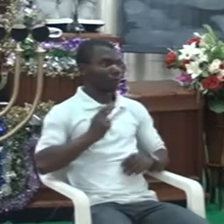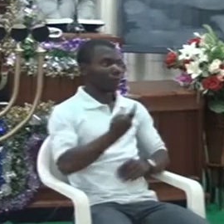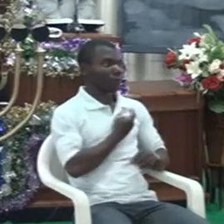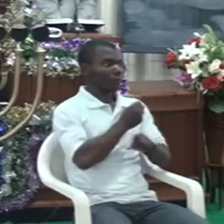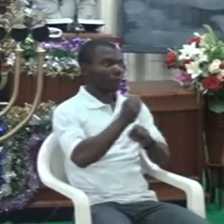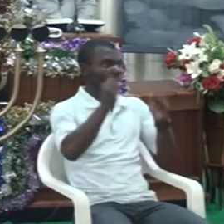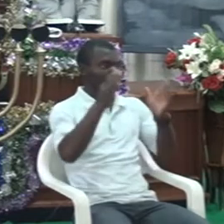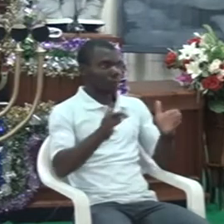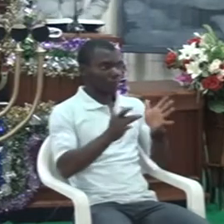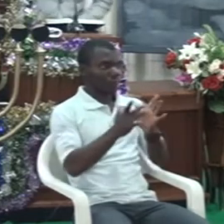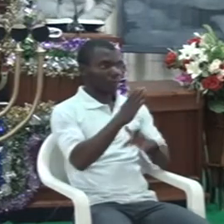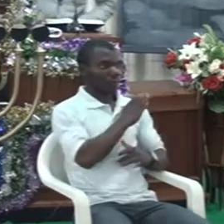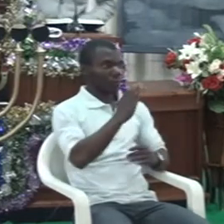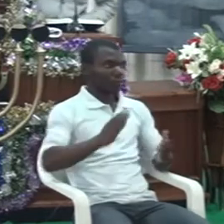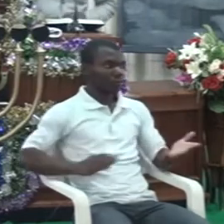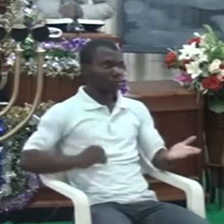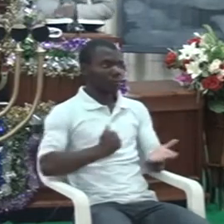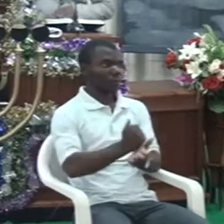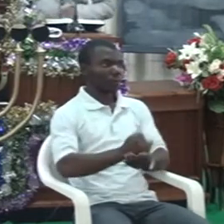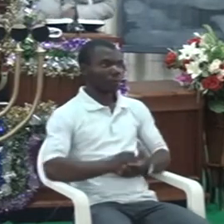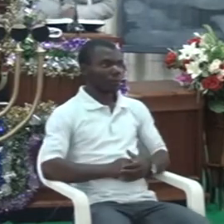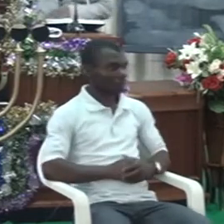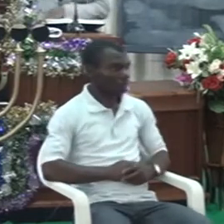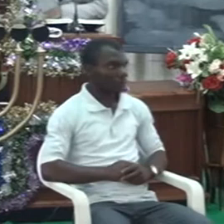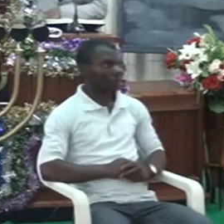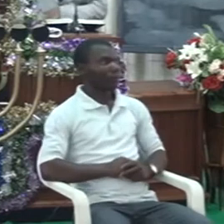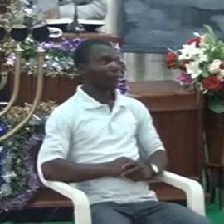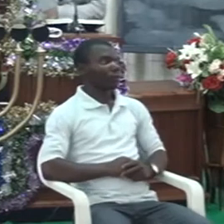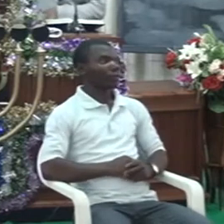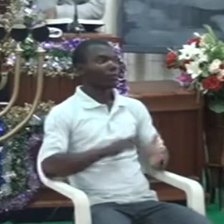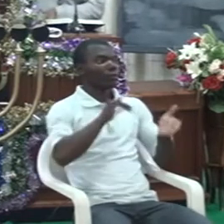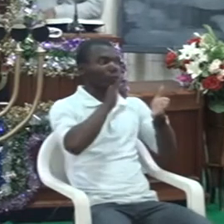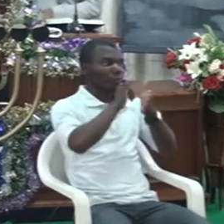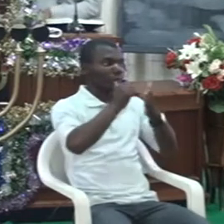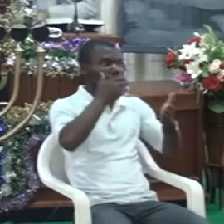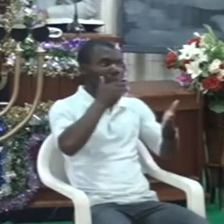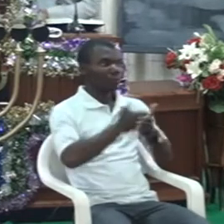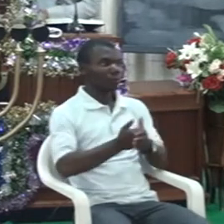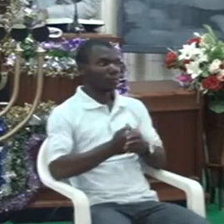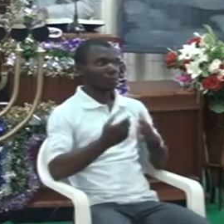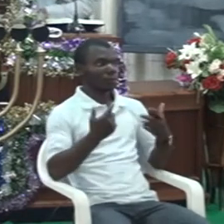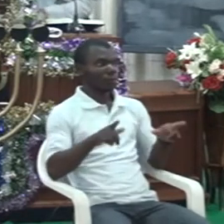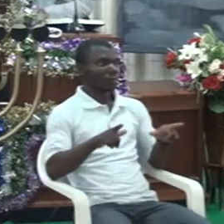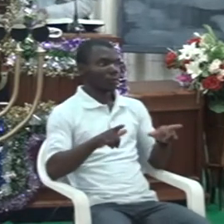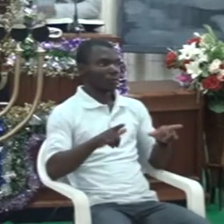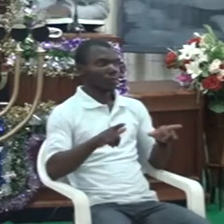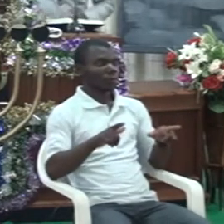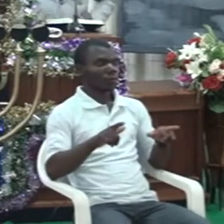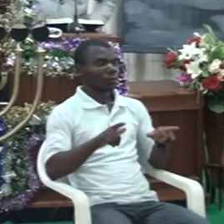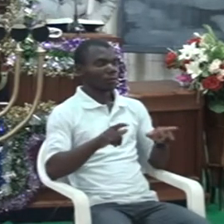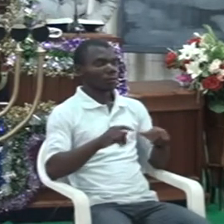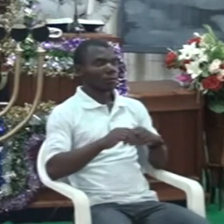Kristo. Que le Seigneur Jésus Christ bénisse chacune de ses filles et chacun de ses fils au nom de Jésus Christ. Wakati